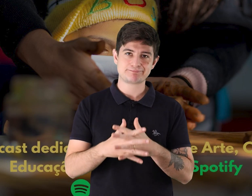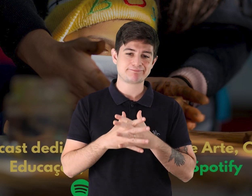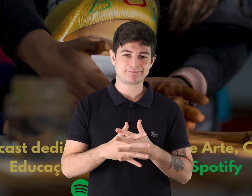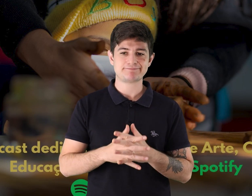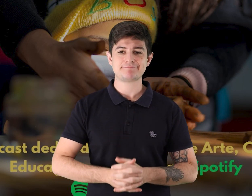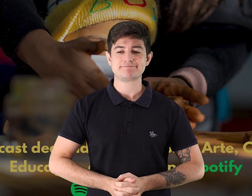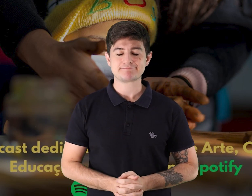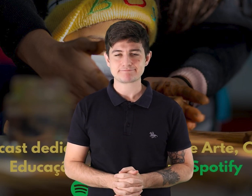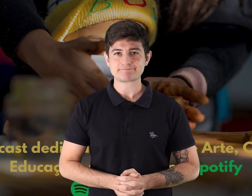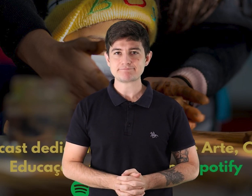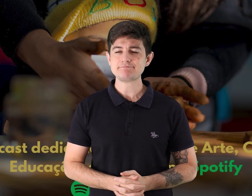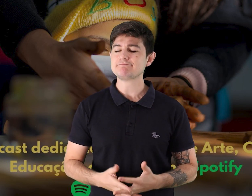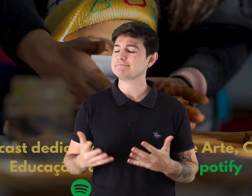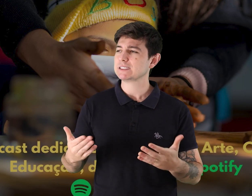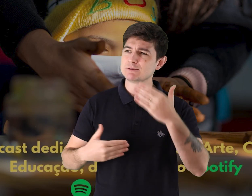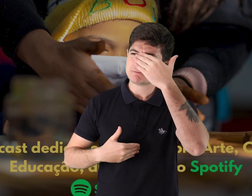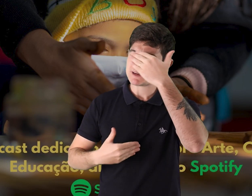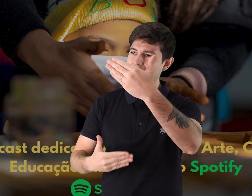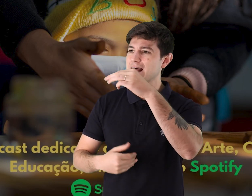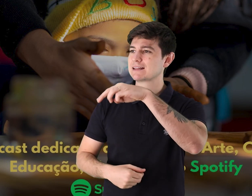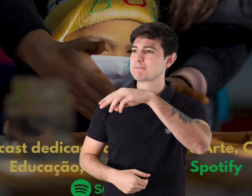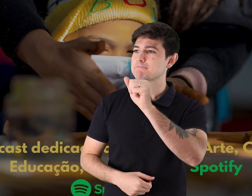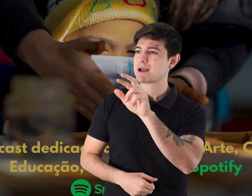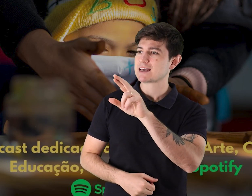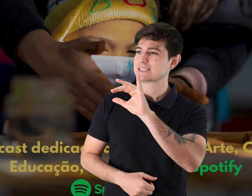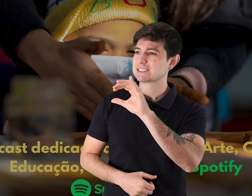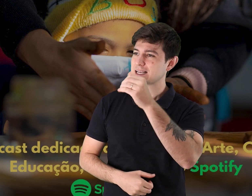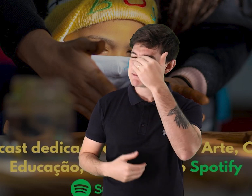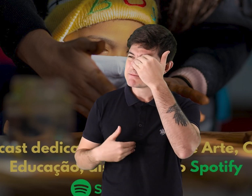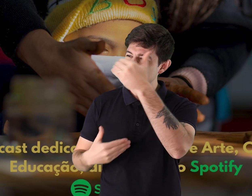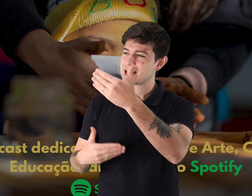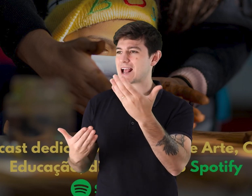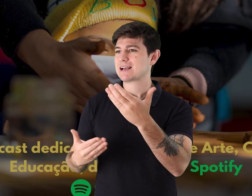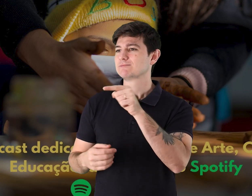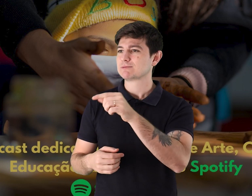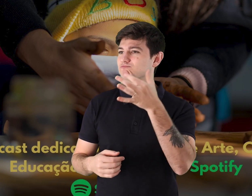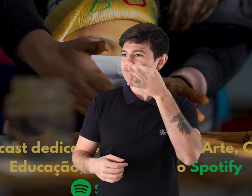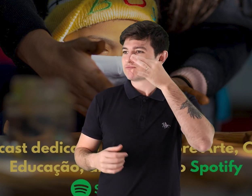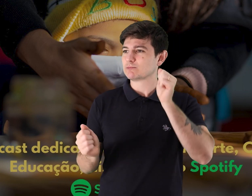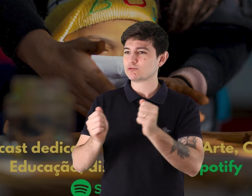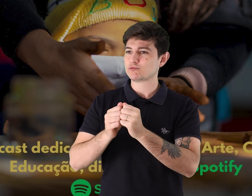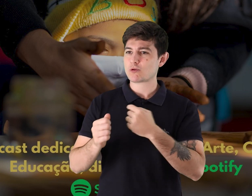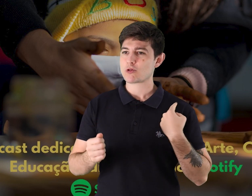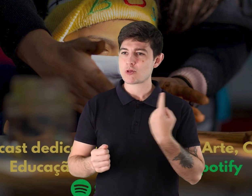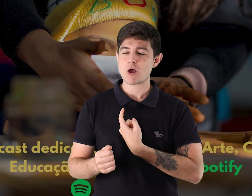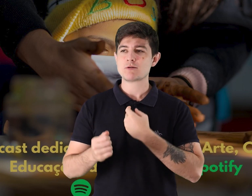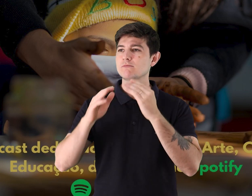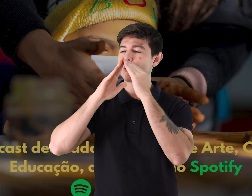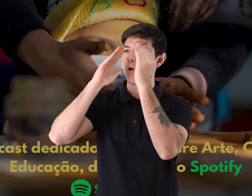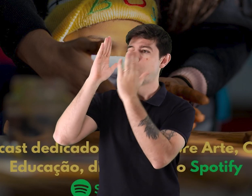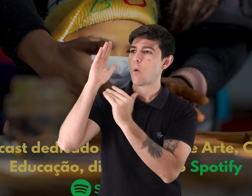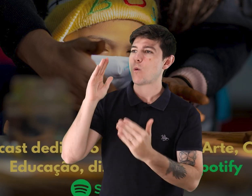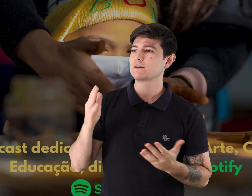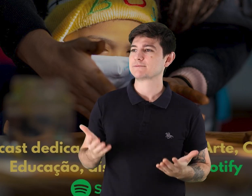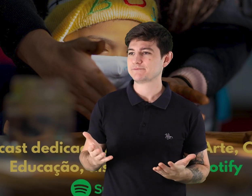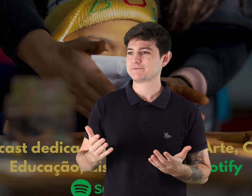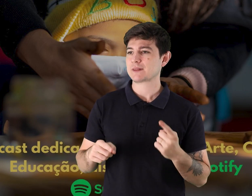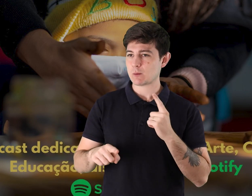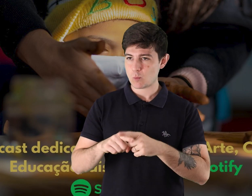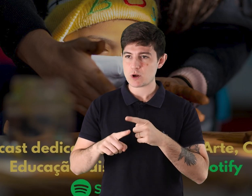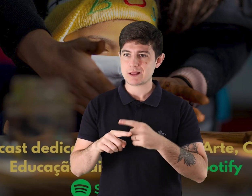e vice-versa. Márcia, obrigada por participar desse podcast. A sua presença aqui para nós é uma